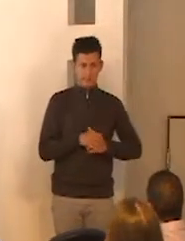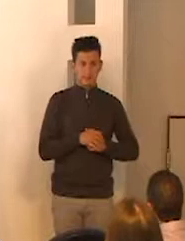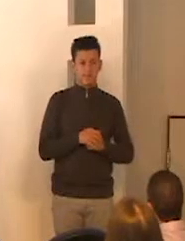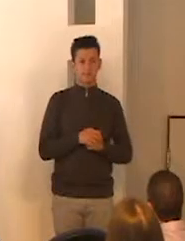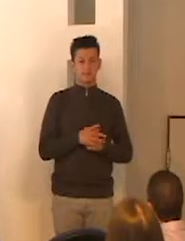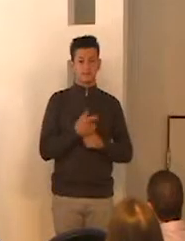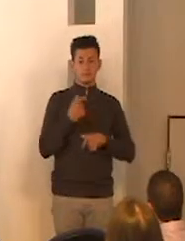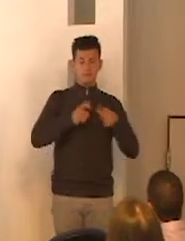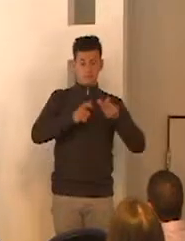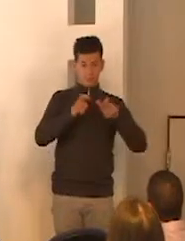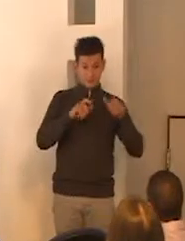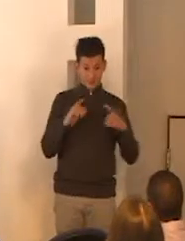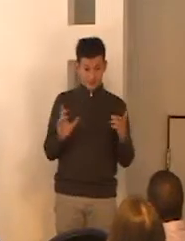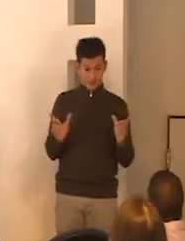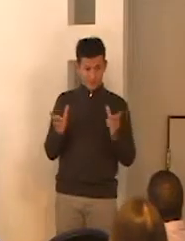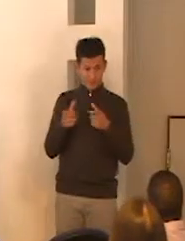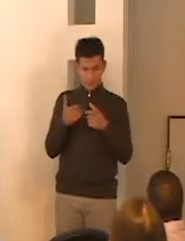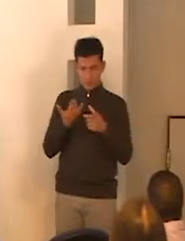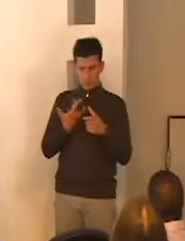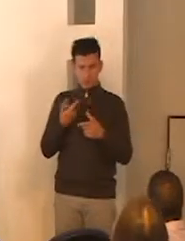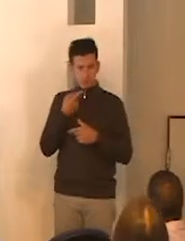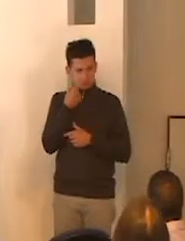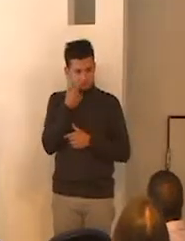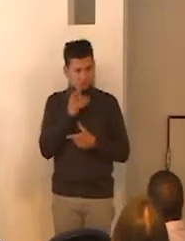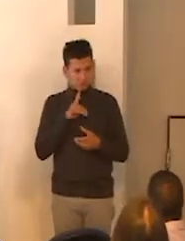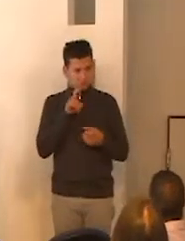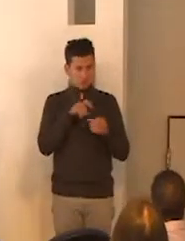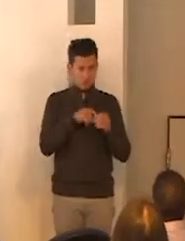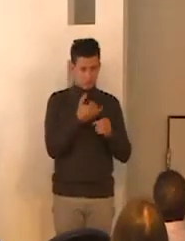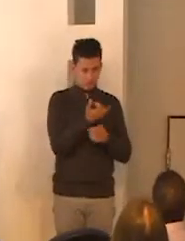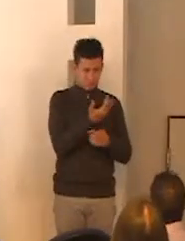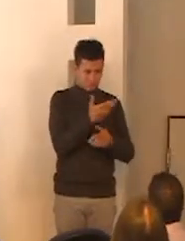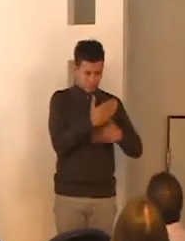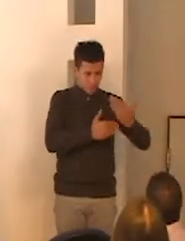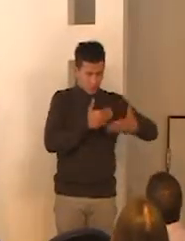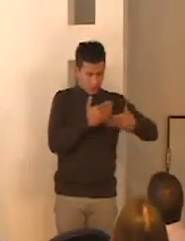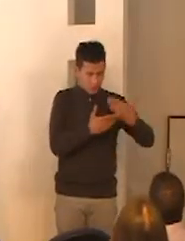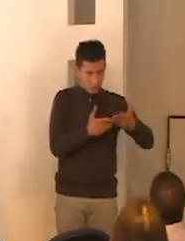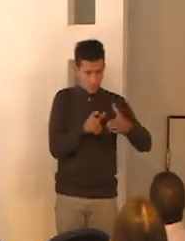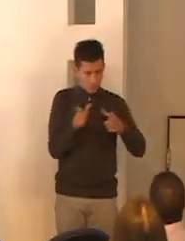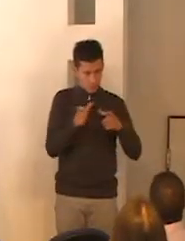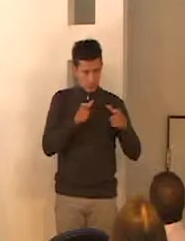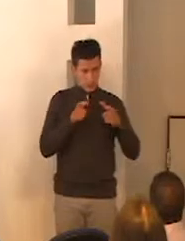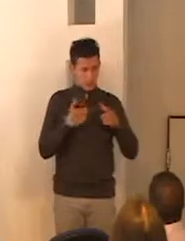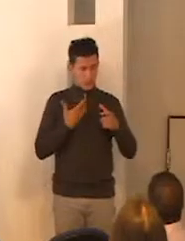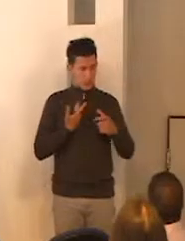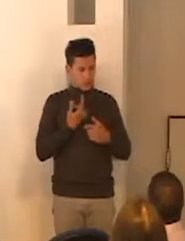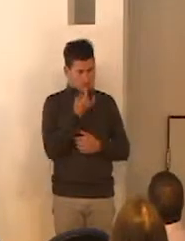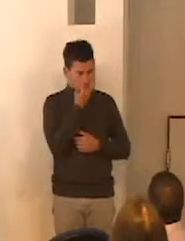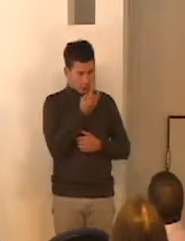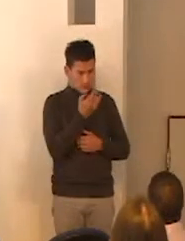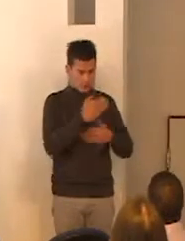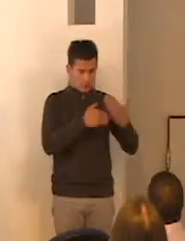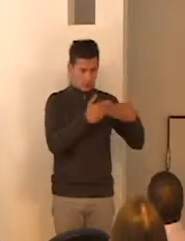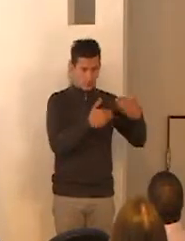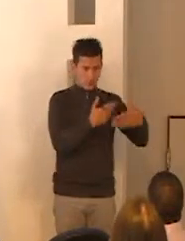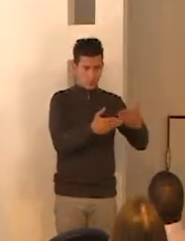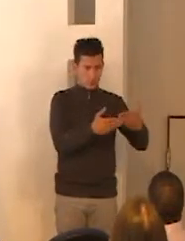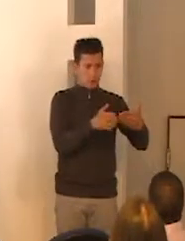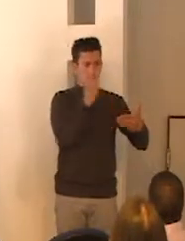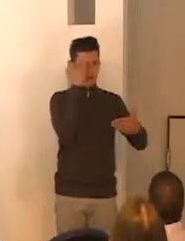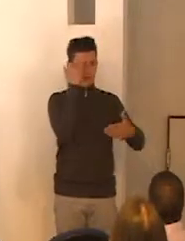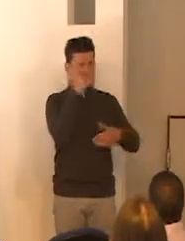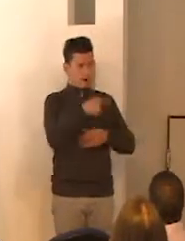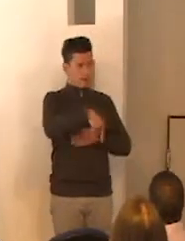que estamos involucradas en este proceso permanentemente sabemos que las personas